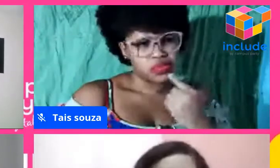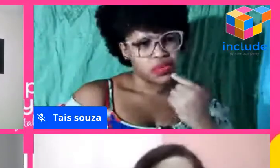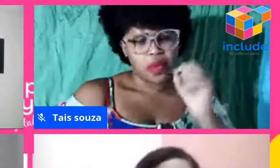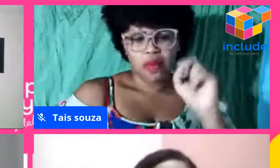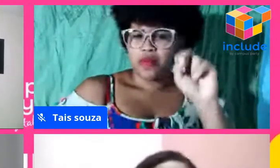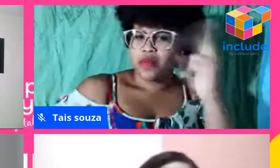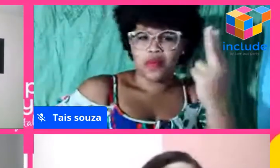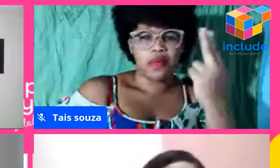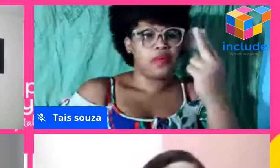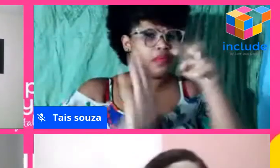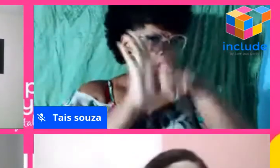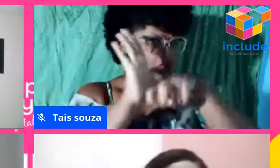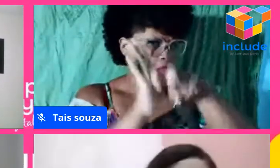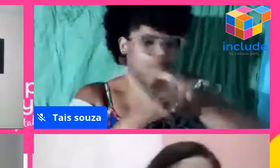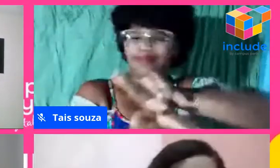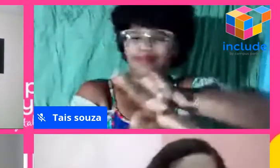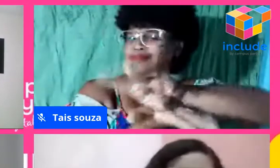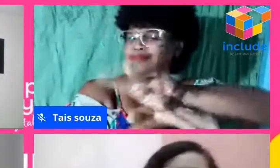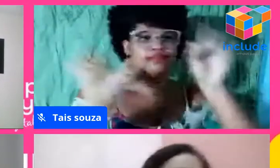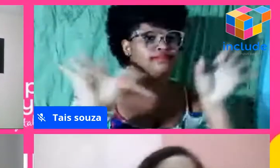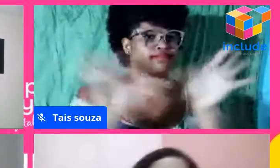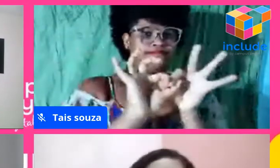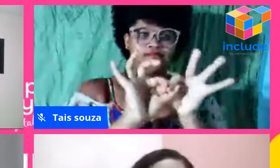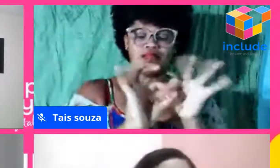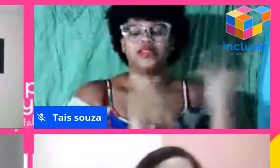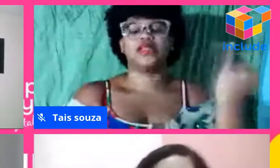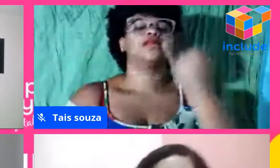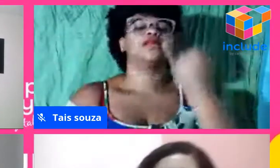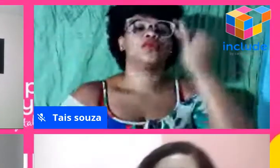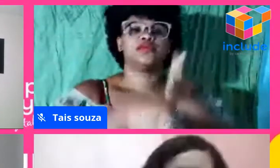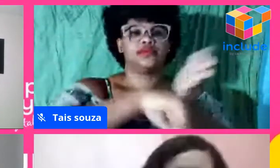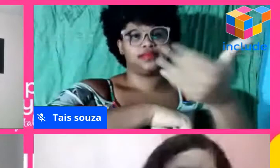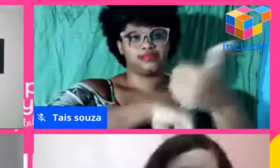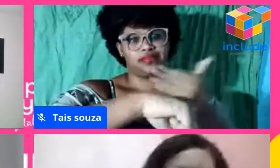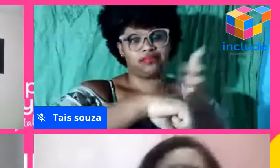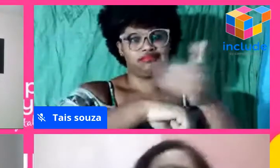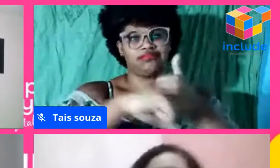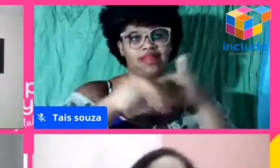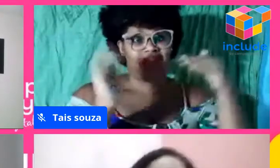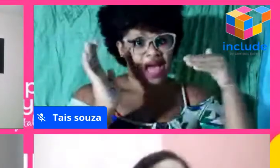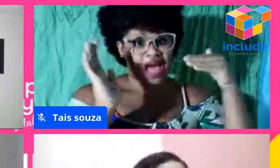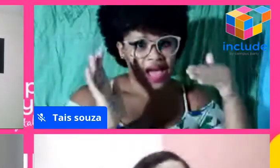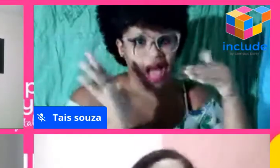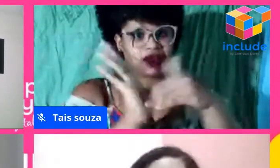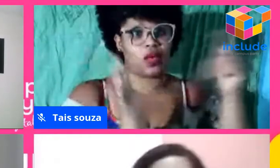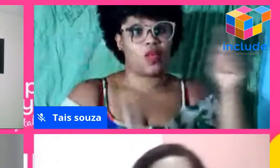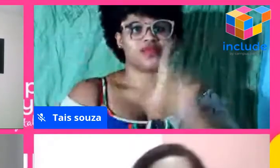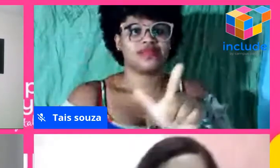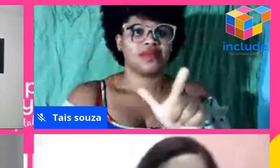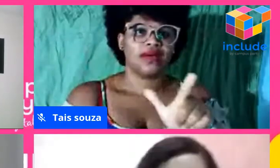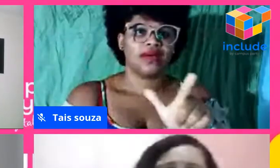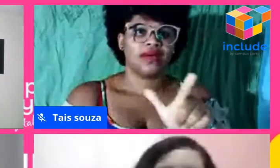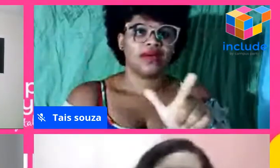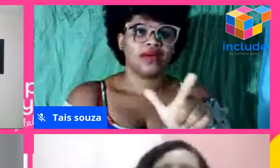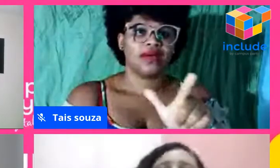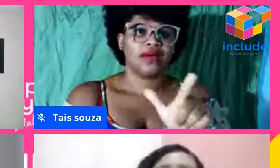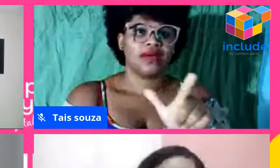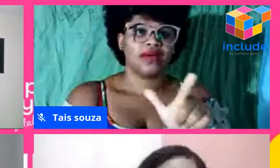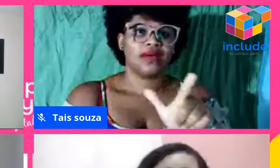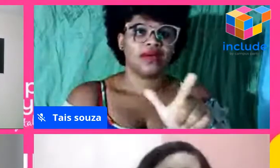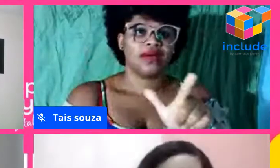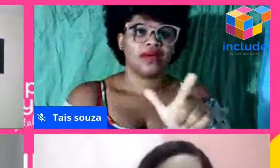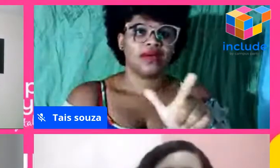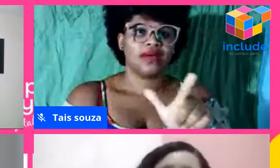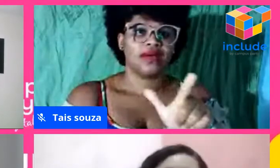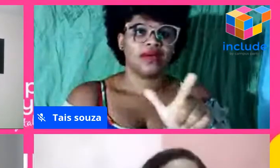não só para as pessoas cegas, mas pessoas... com deficiências físicas, de qualquer outro tipo de deficiência. Nós